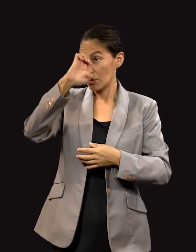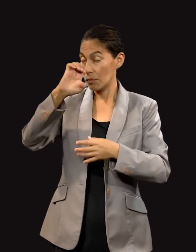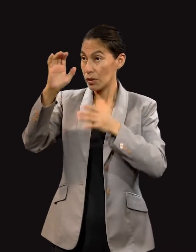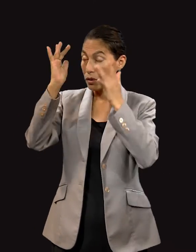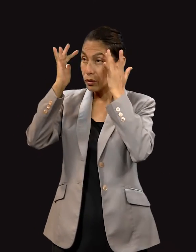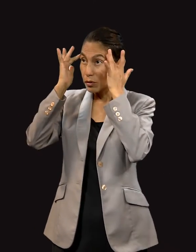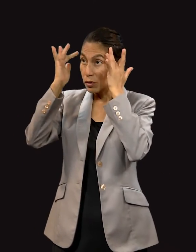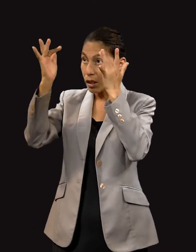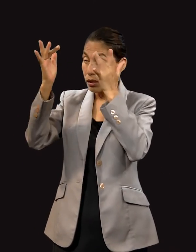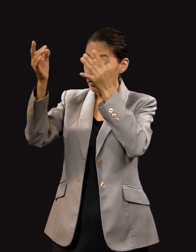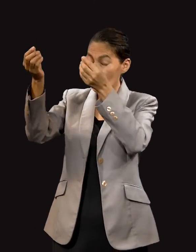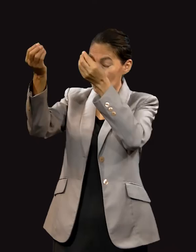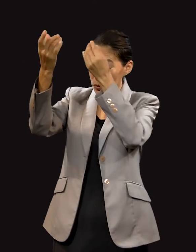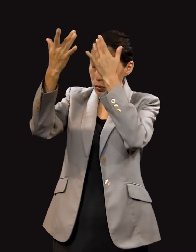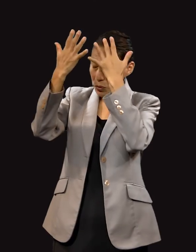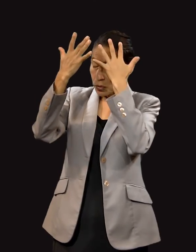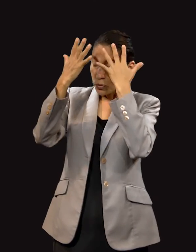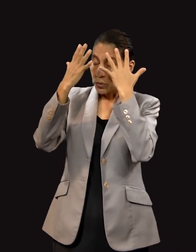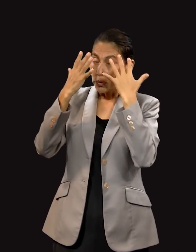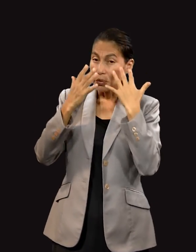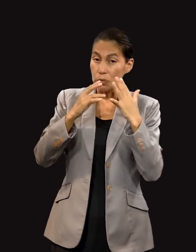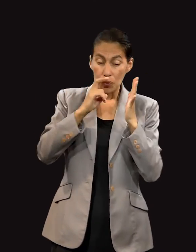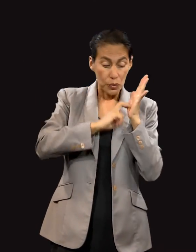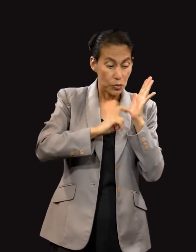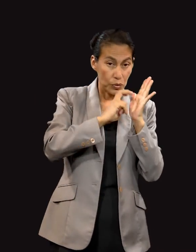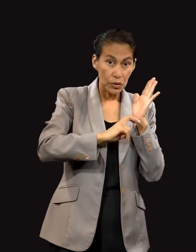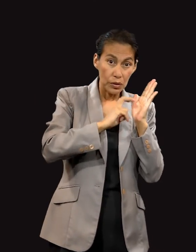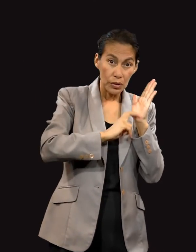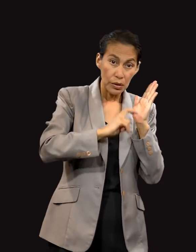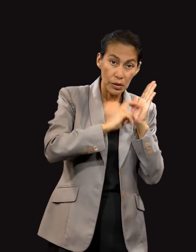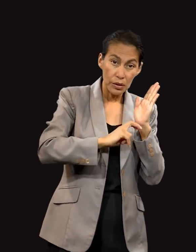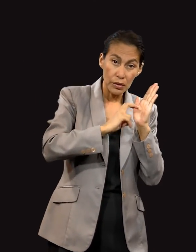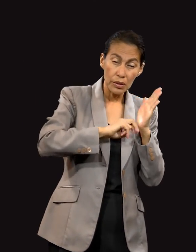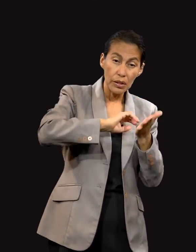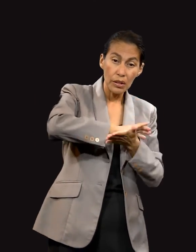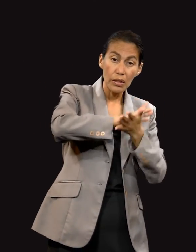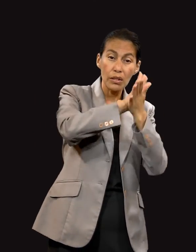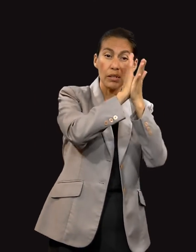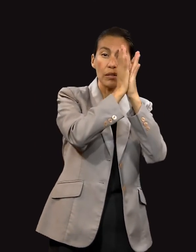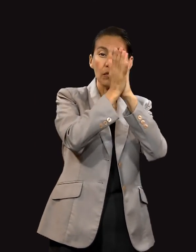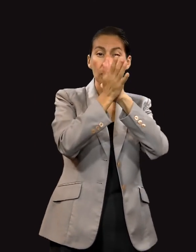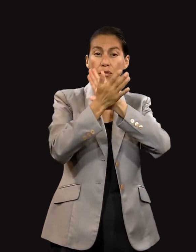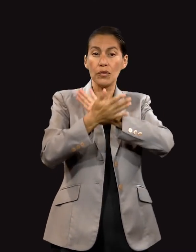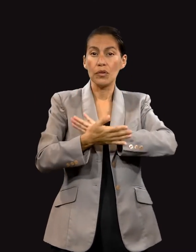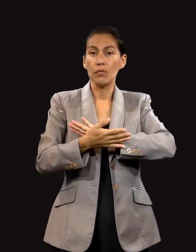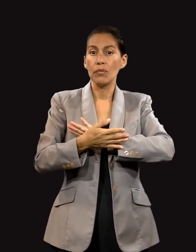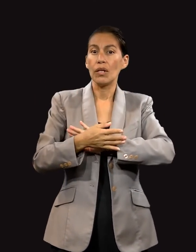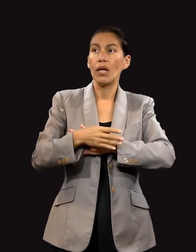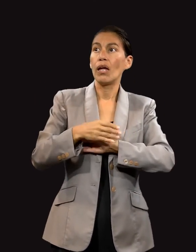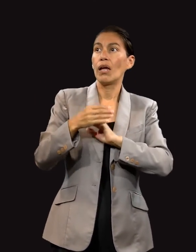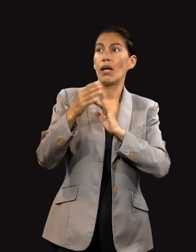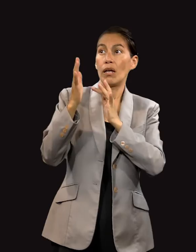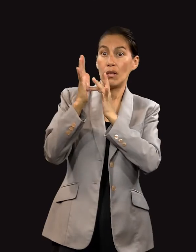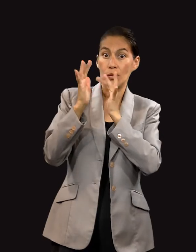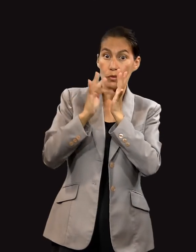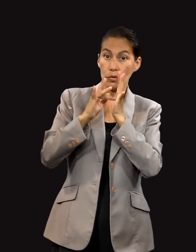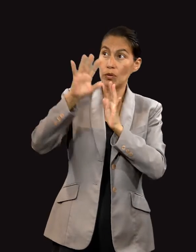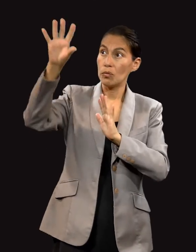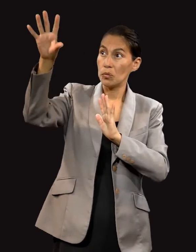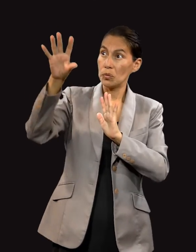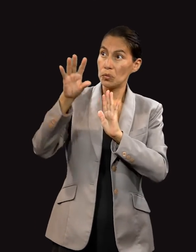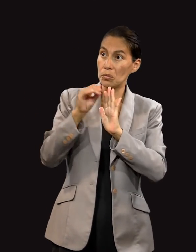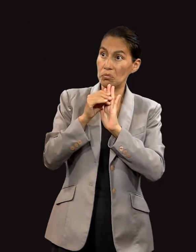Espíritu Santo va transformando nuestro carácter a la imagen de su propio Hijo, Jesucristo.